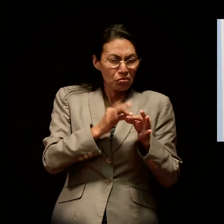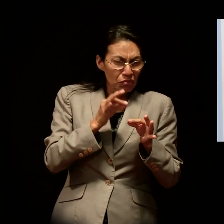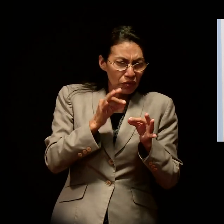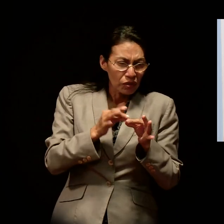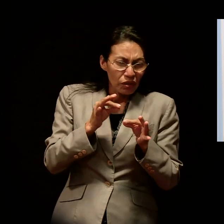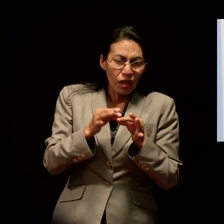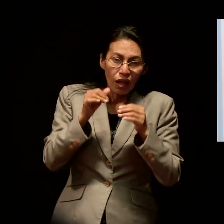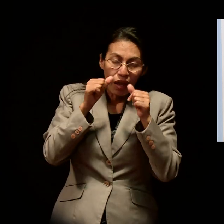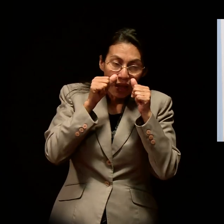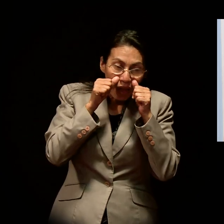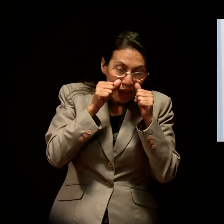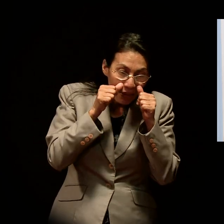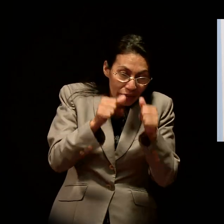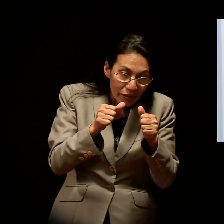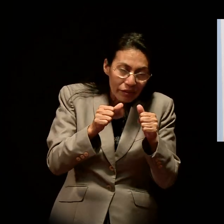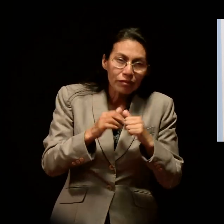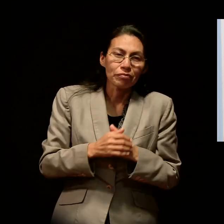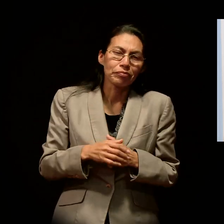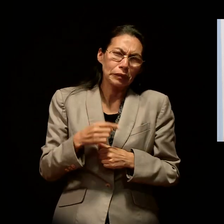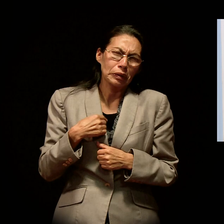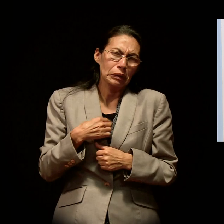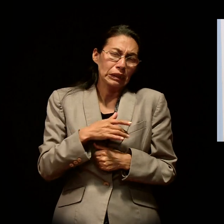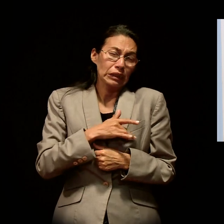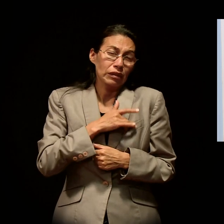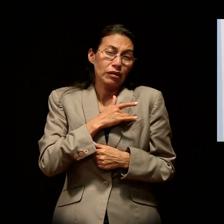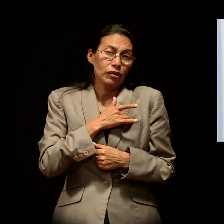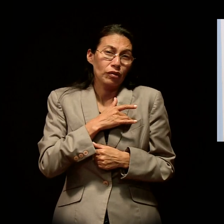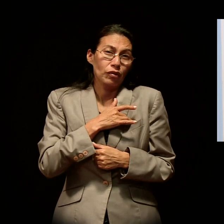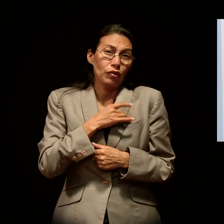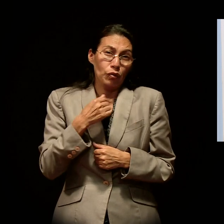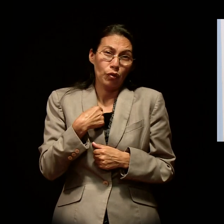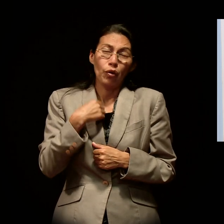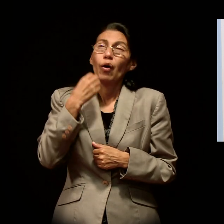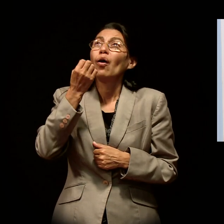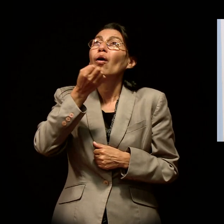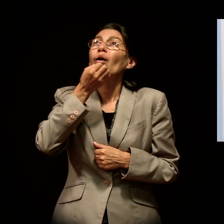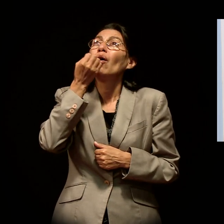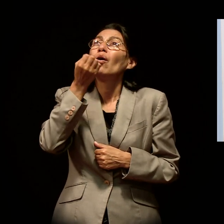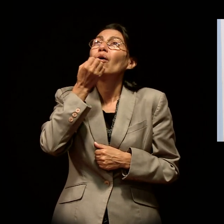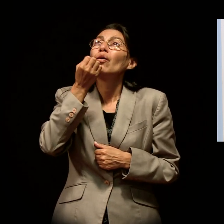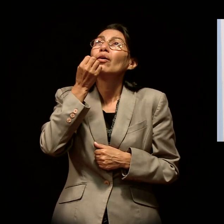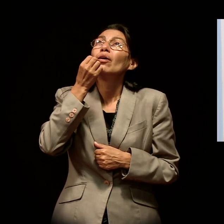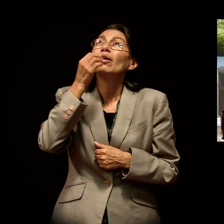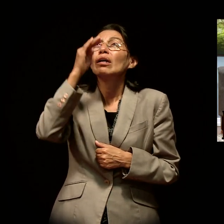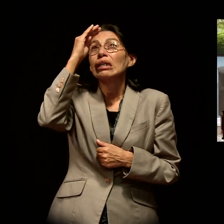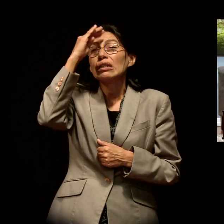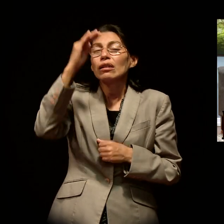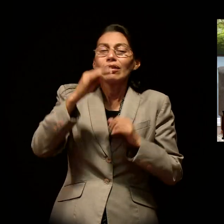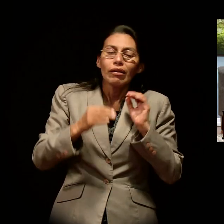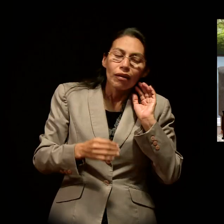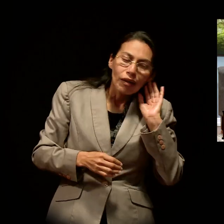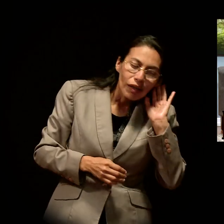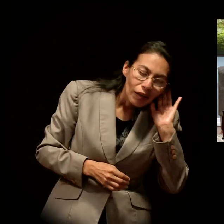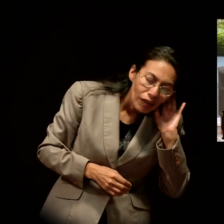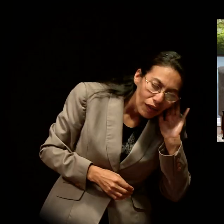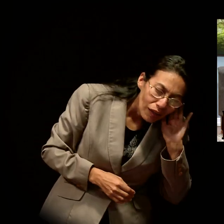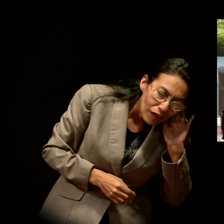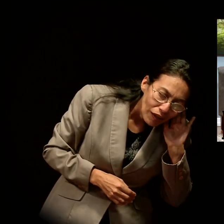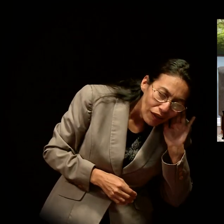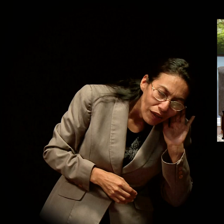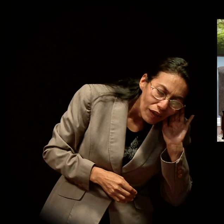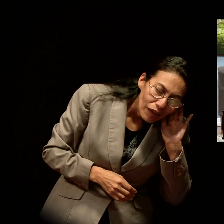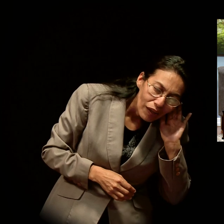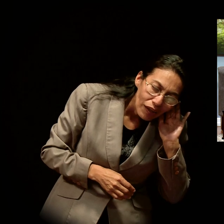un Dios que está con su oído atento hasta así yo me lo imagino Así cuando yo oro que él se